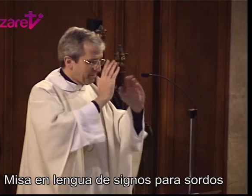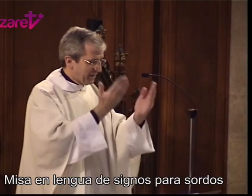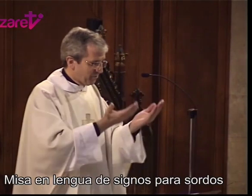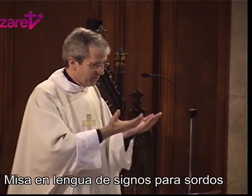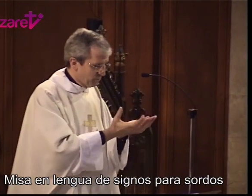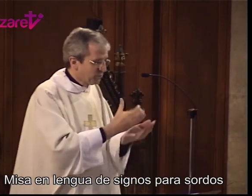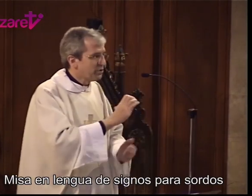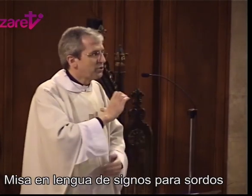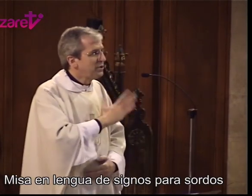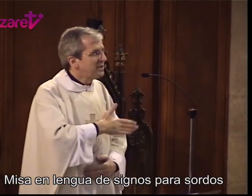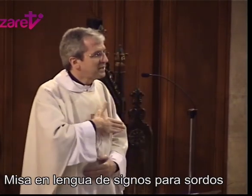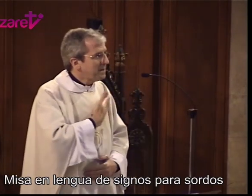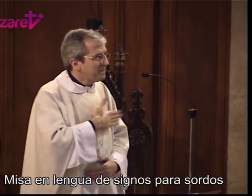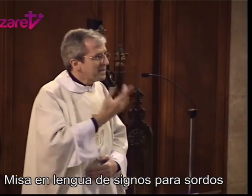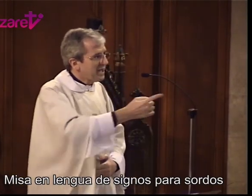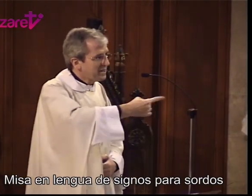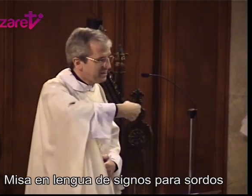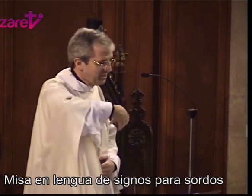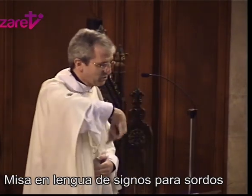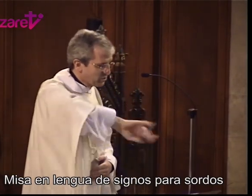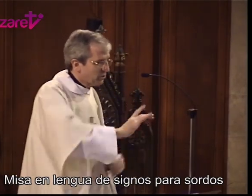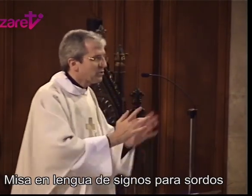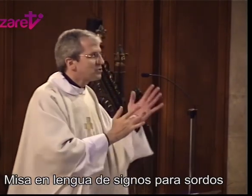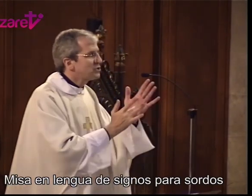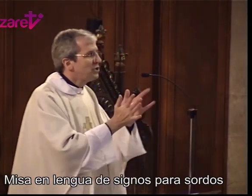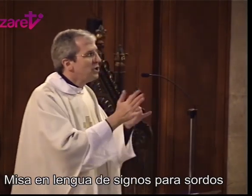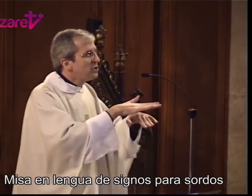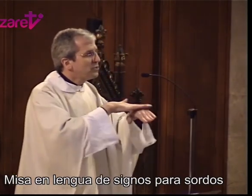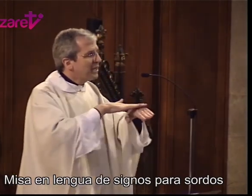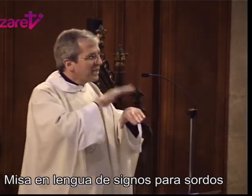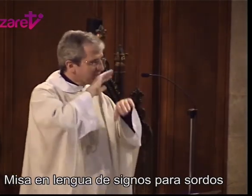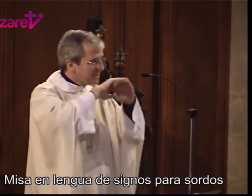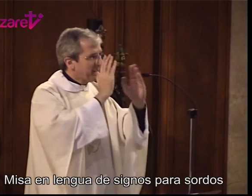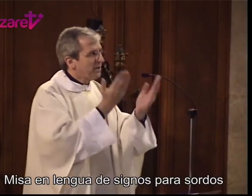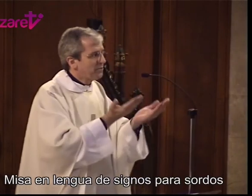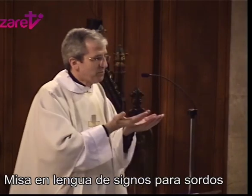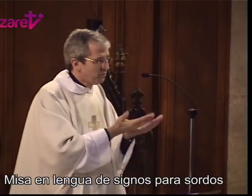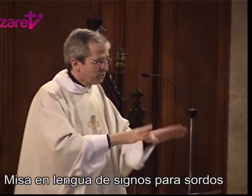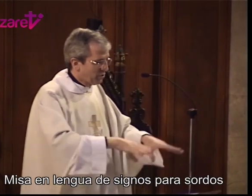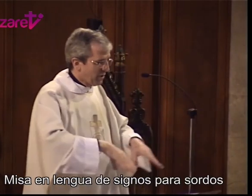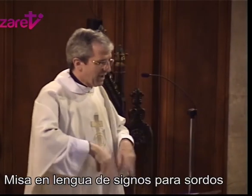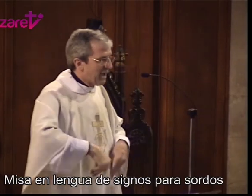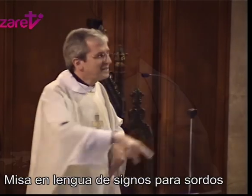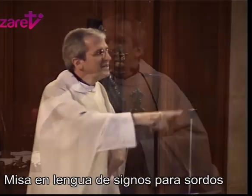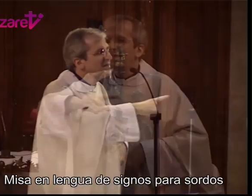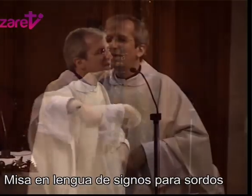pecado del mundo, ten piedad de nosotros. Tú que quitas el pecado del mundo, atiende